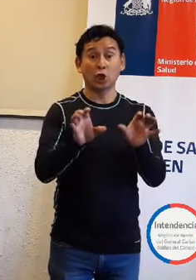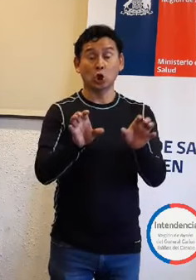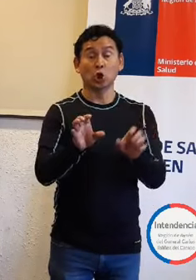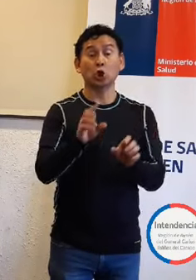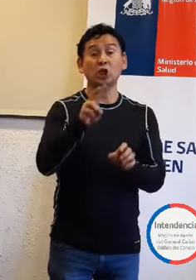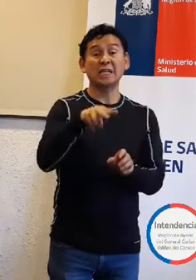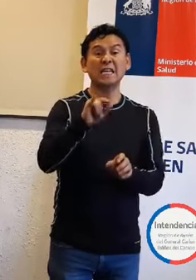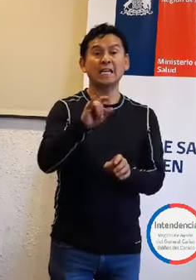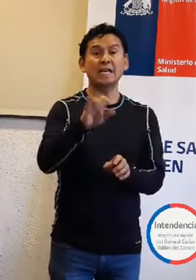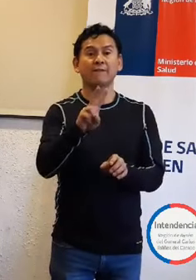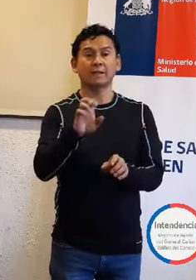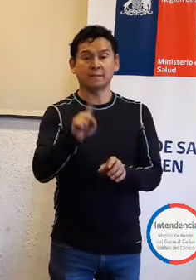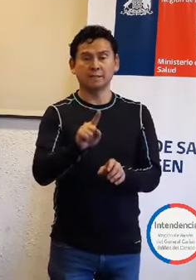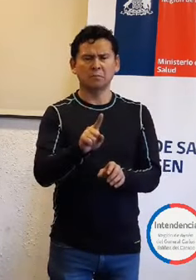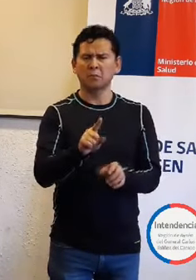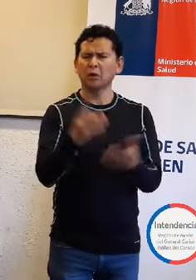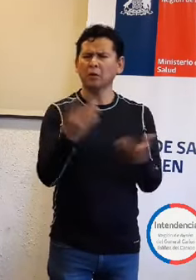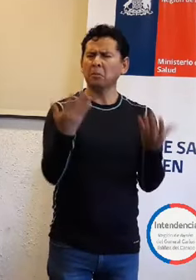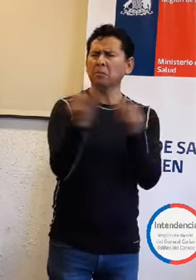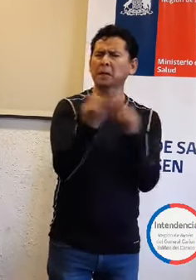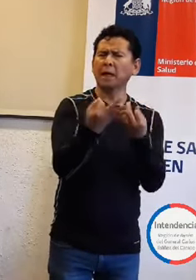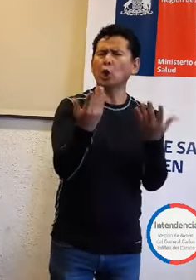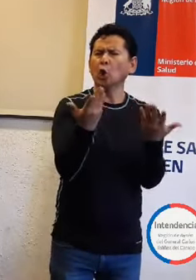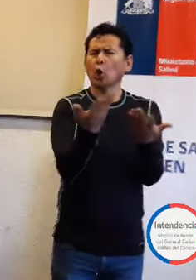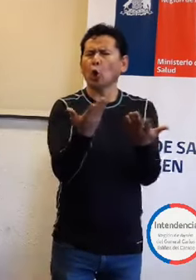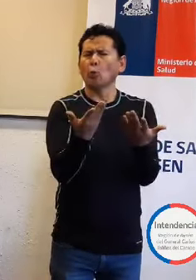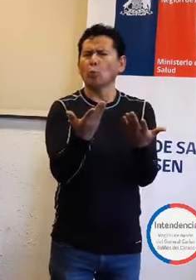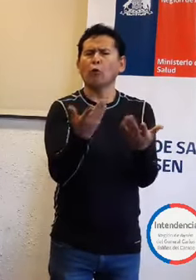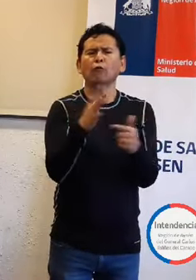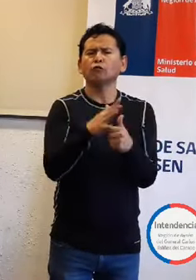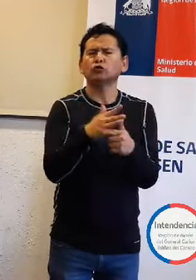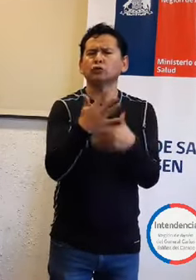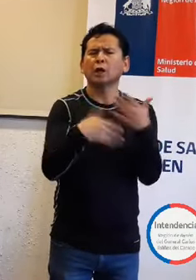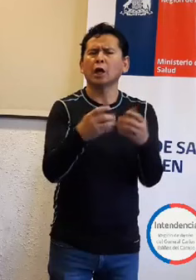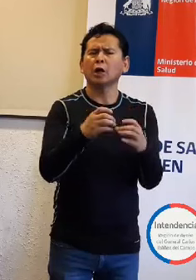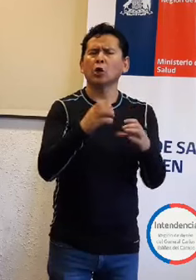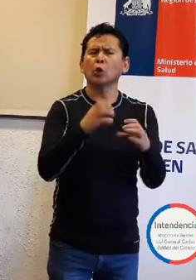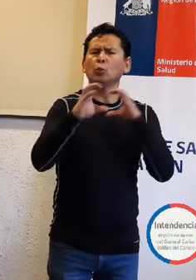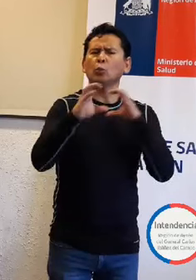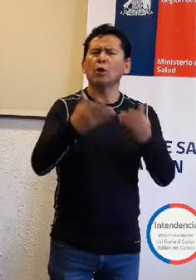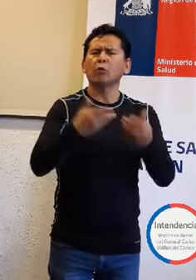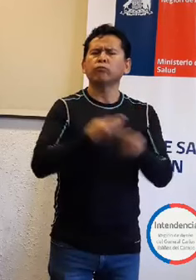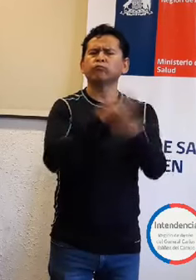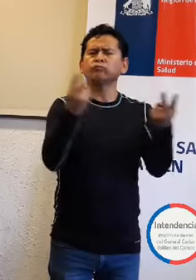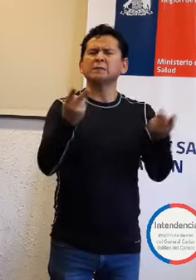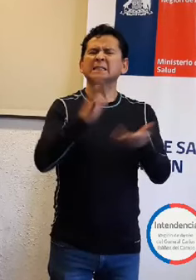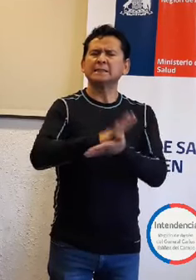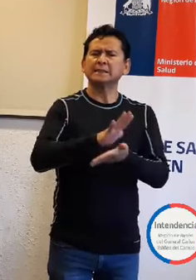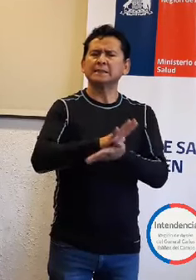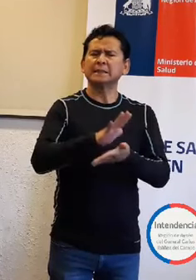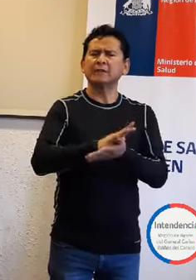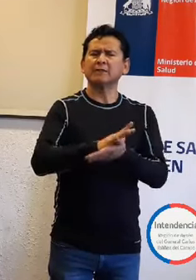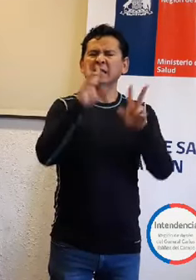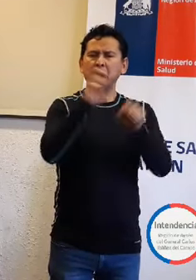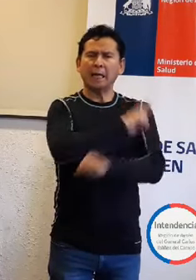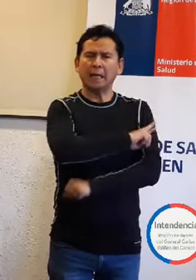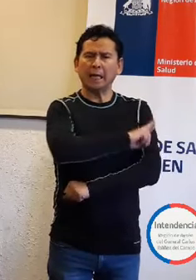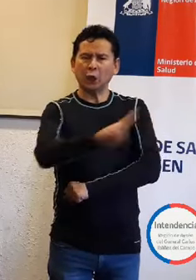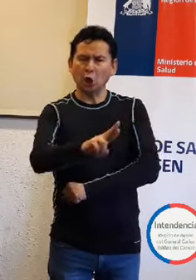consulta. ¿Se puede explicar cómo opera y las razones para el comunicado que permite celebrar actos religiosos?